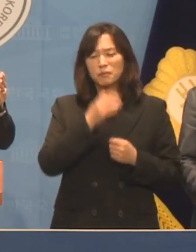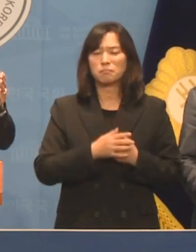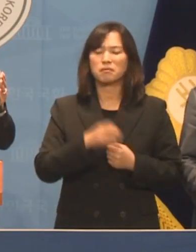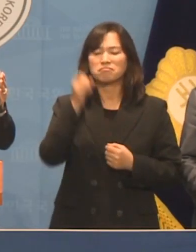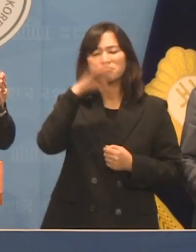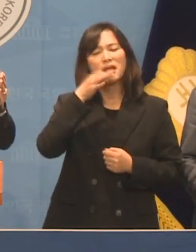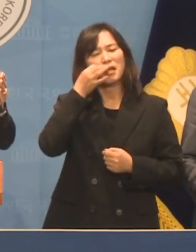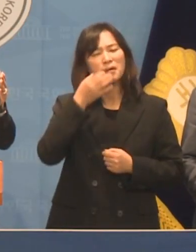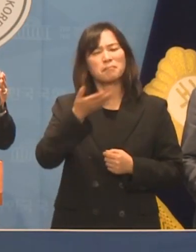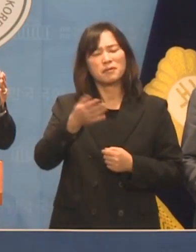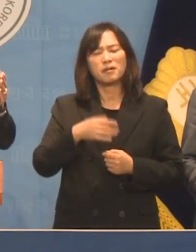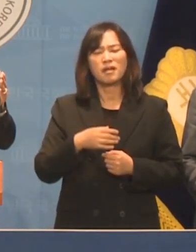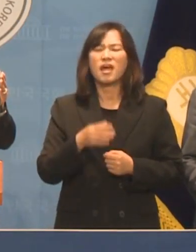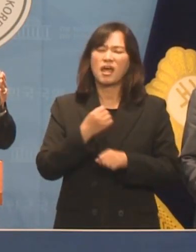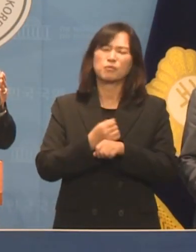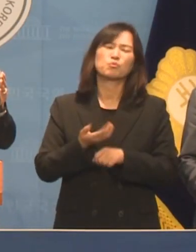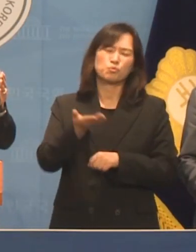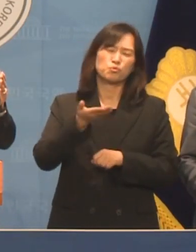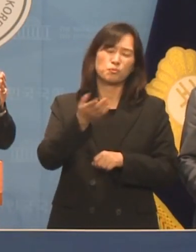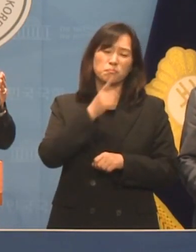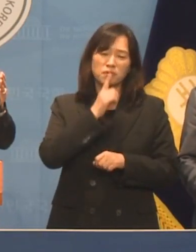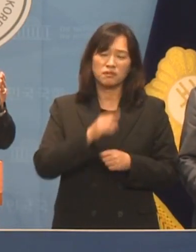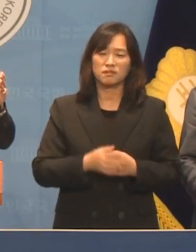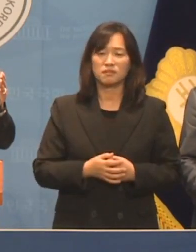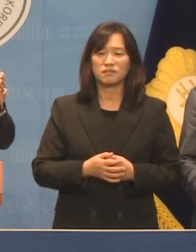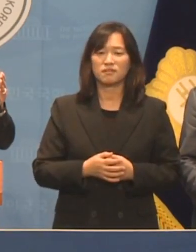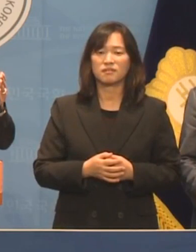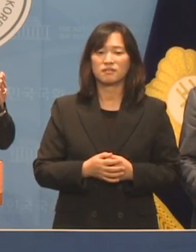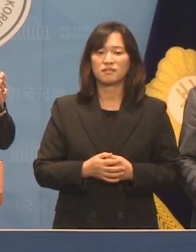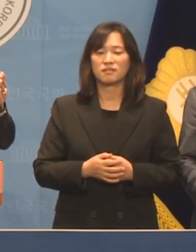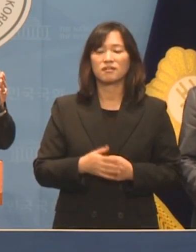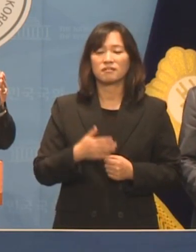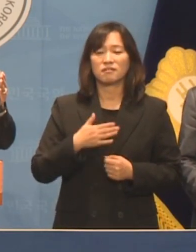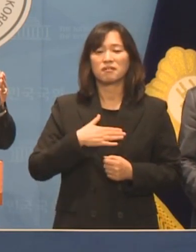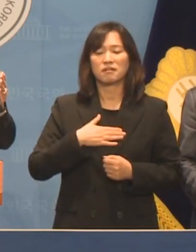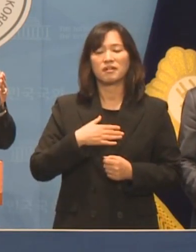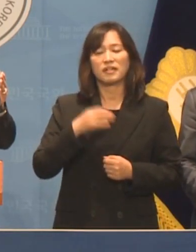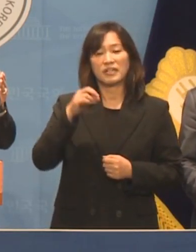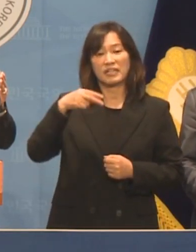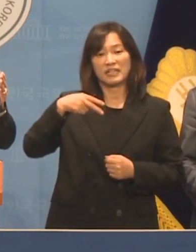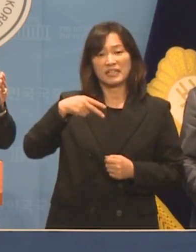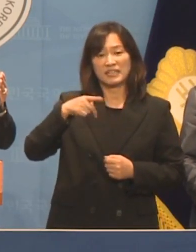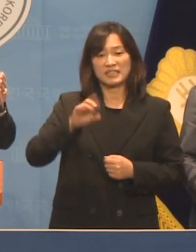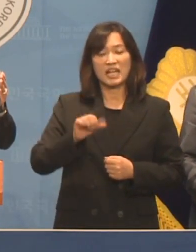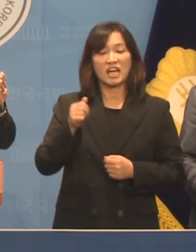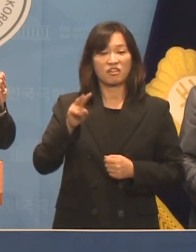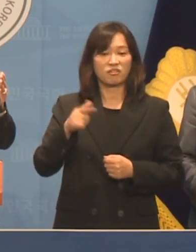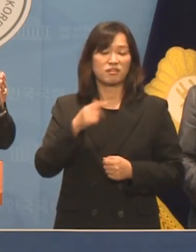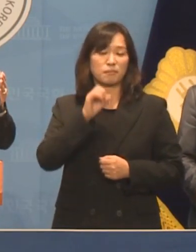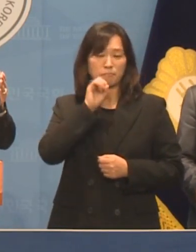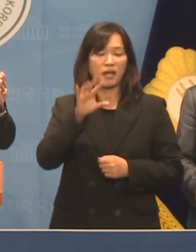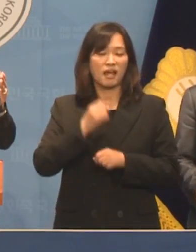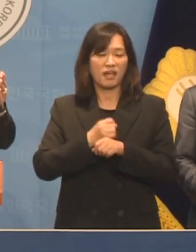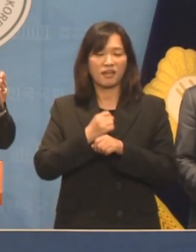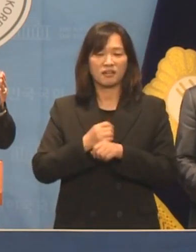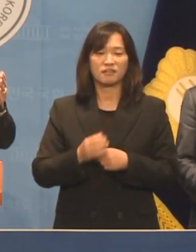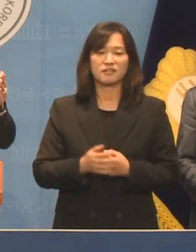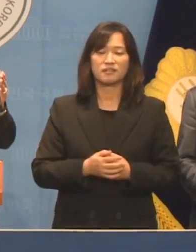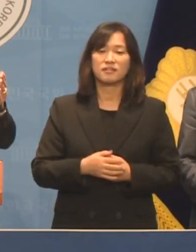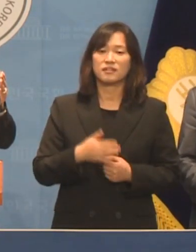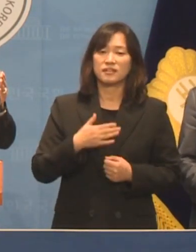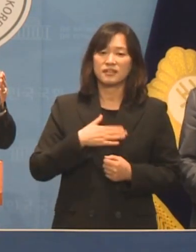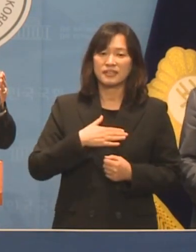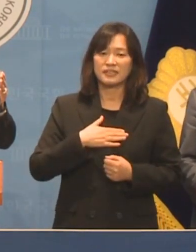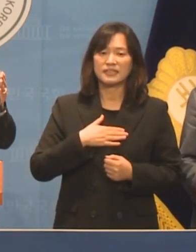해주지 뭘 그러냐. 내가 예. 상현이한테 내가 한 번 더 얘기를 할게. 걔가 공관위원장이니까. 제가